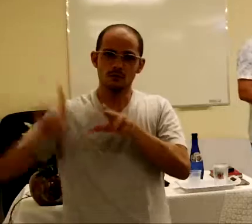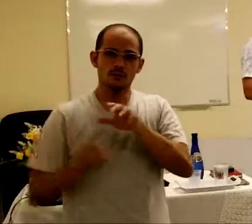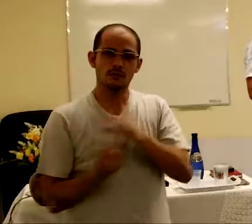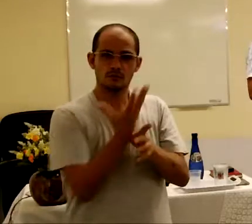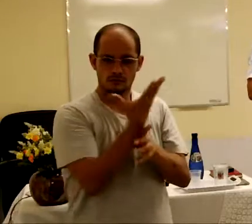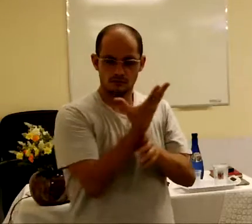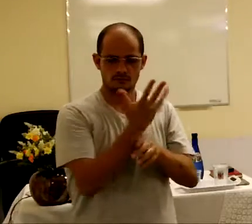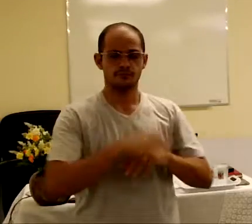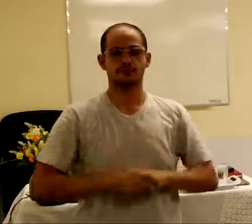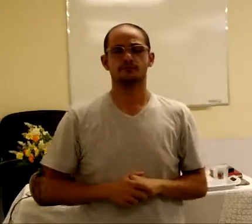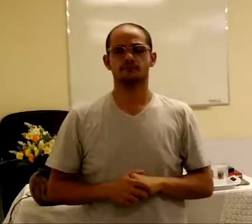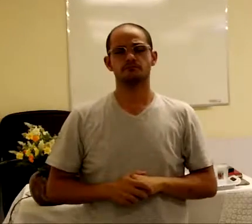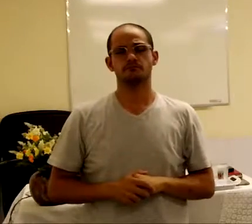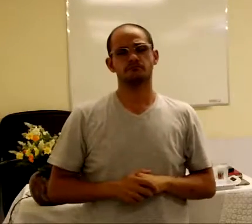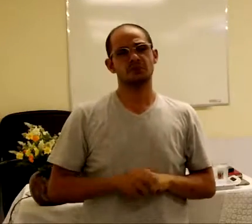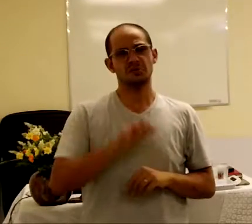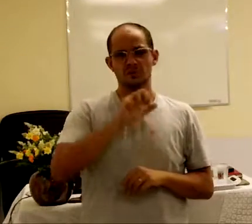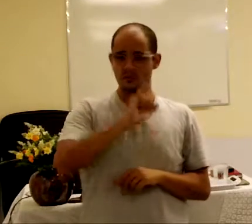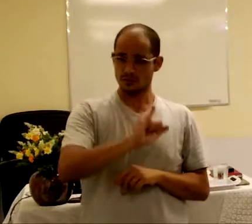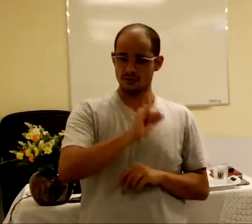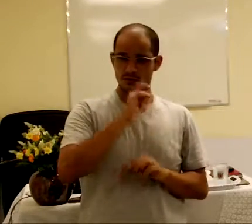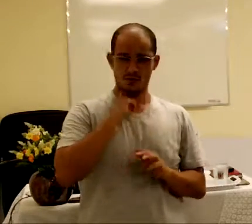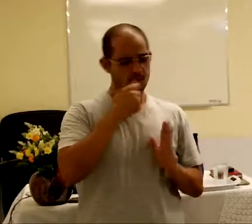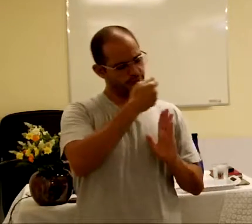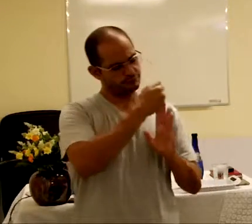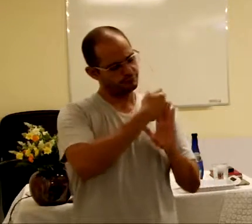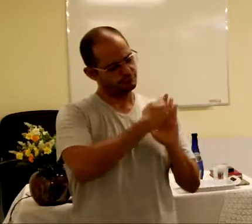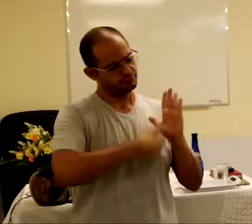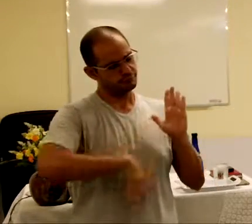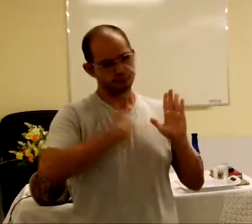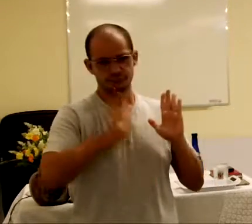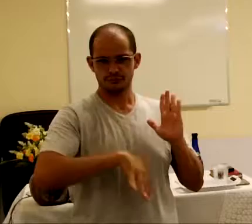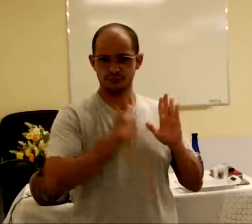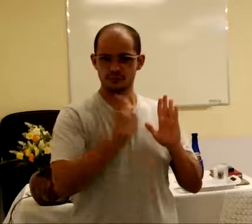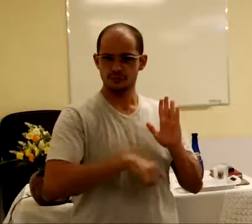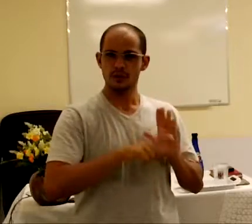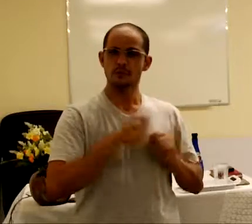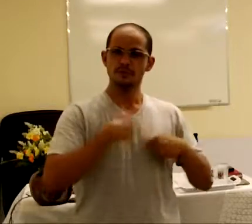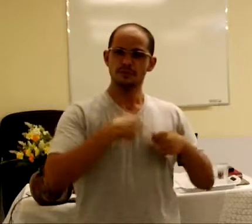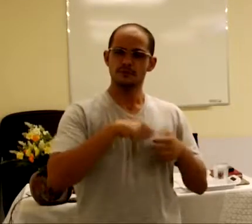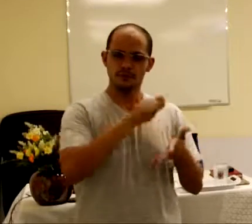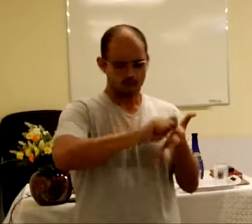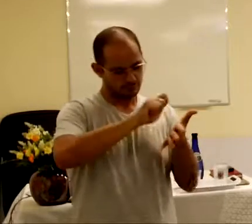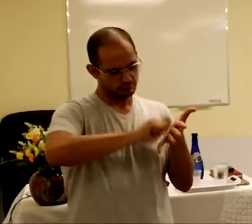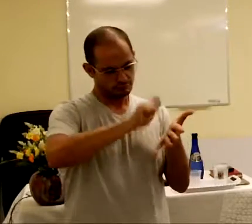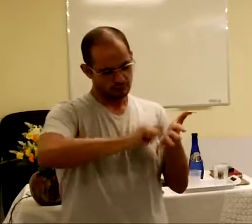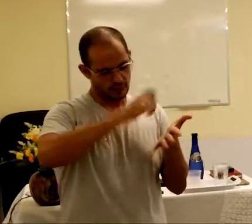Se você for buscar um tratado filosófico que vai explicar Deus, o cara escreve um livro de 800 páginas. Vai tentar explicar o que é